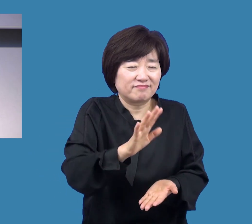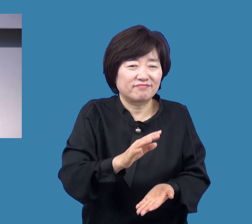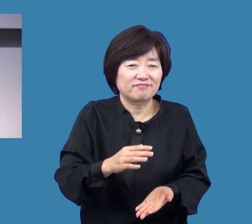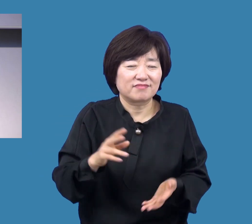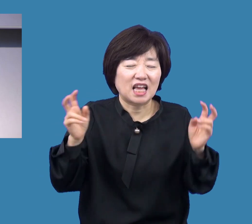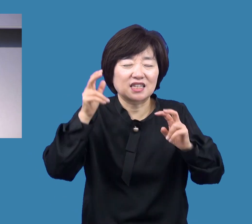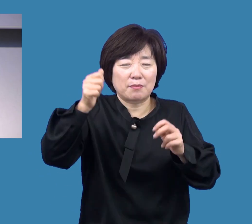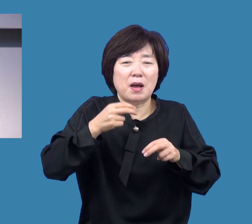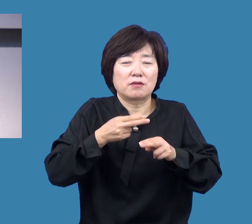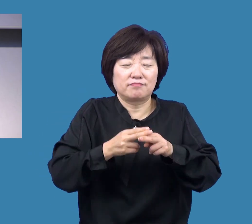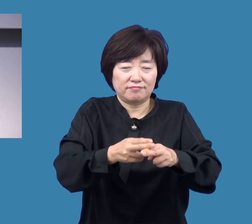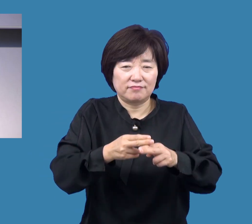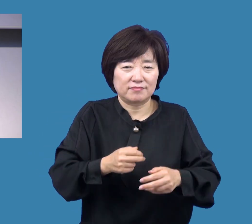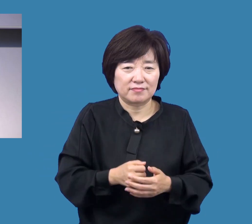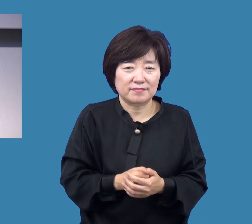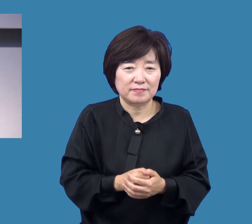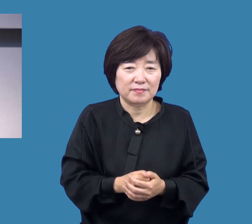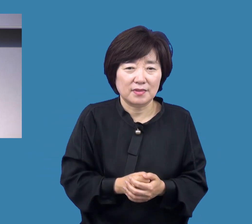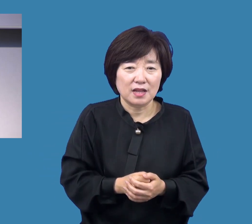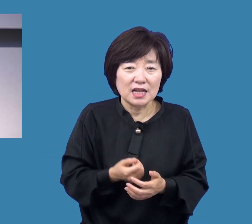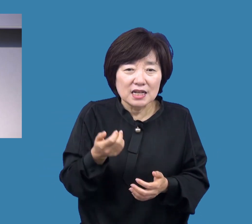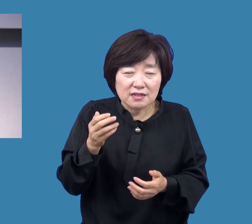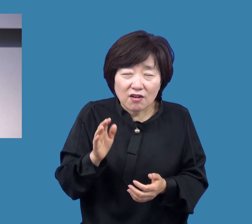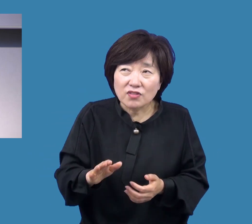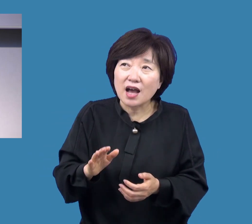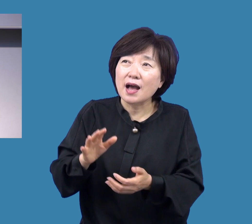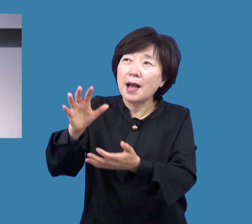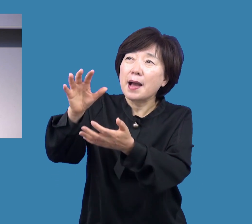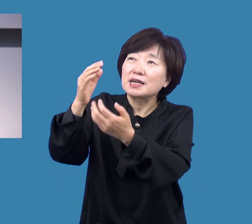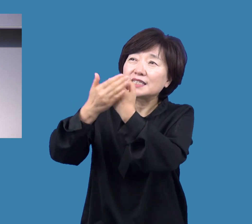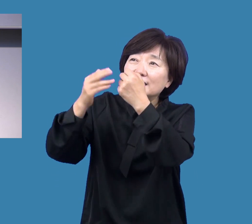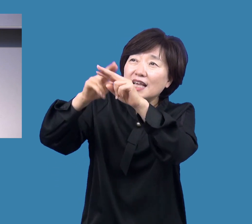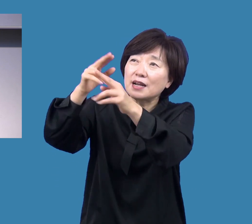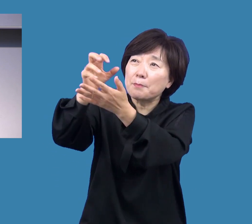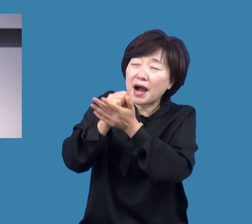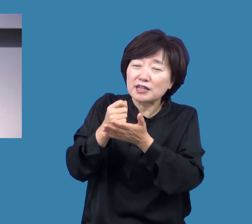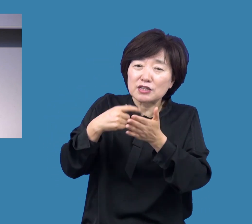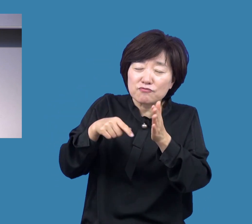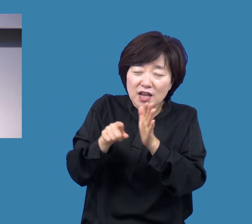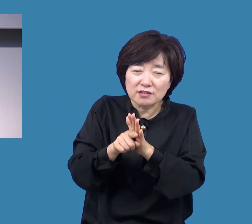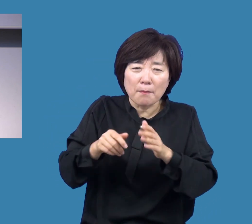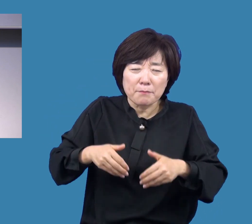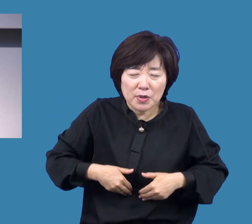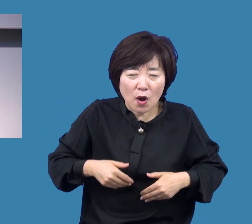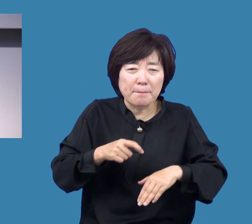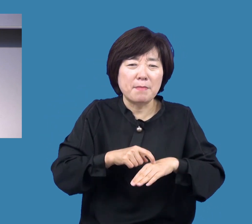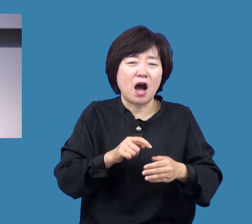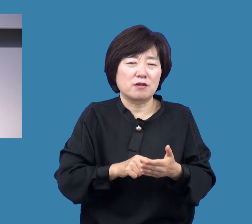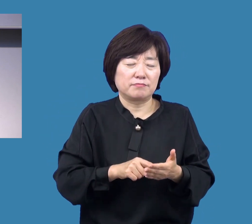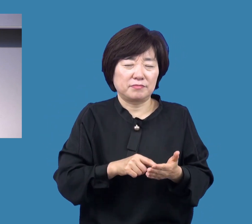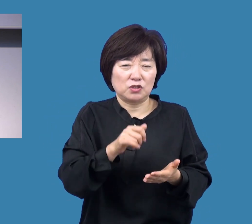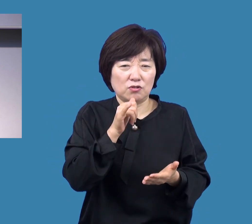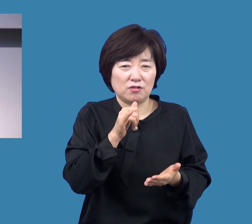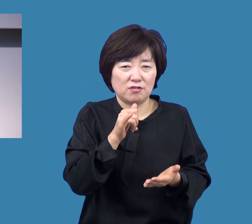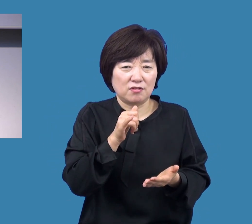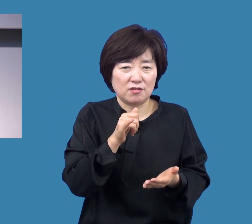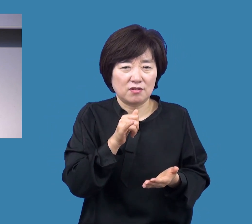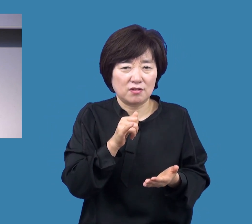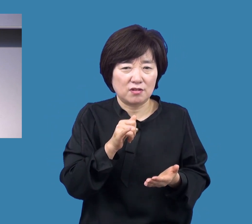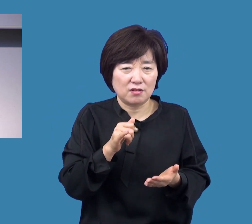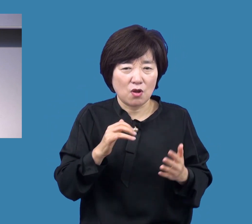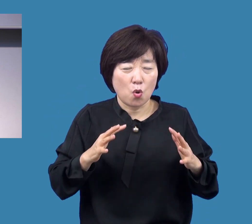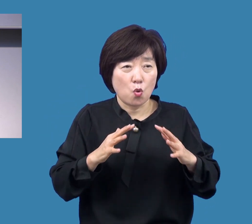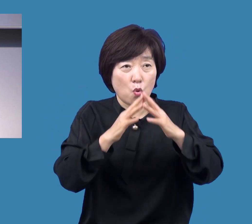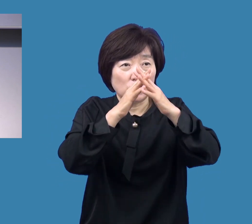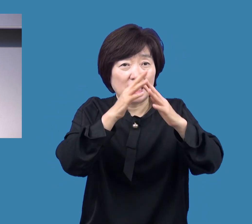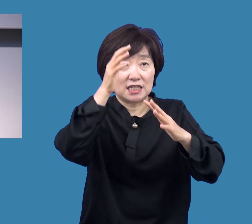그런데 받기 위해서 필요한 마음은 있어요. 예를 들어서 어떤 놈이 있는데, 이 공사장